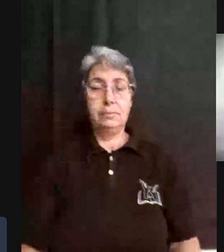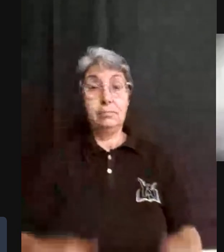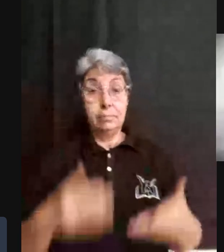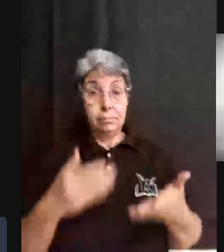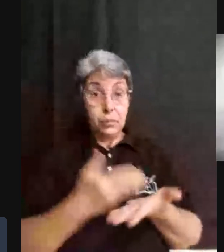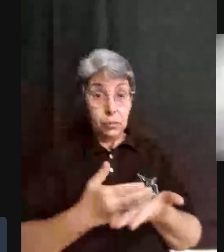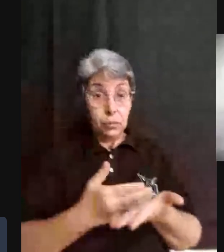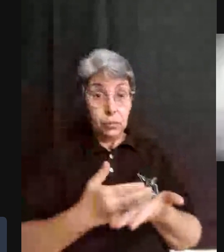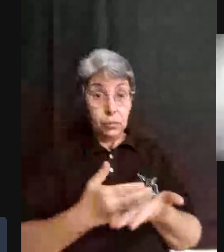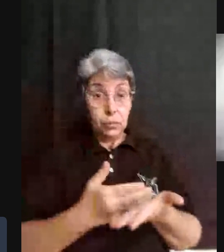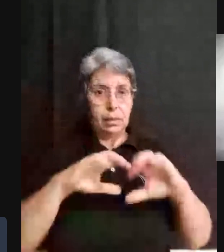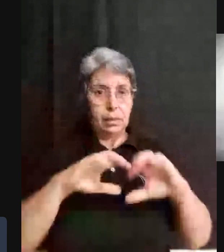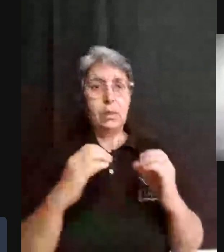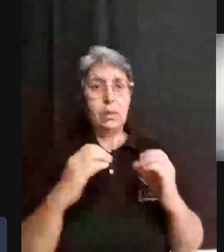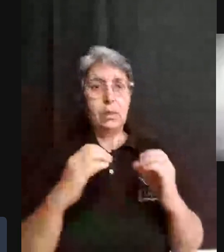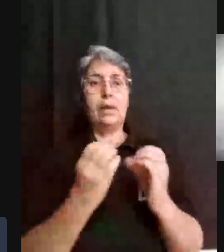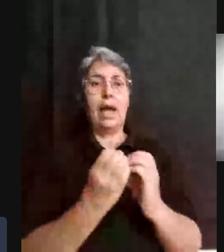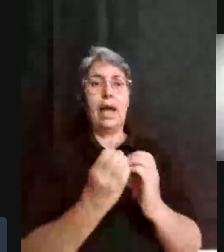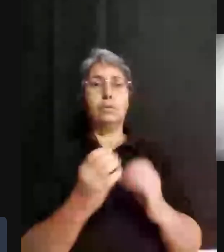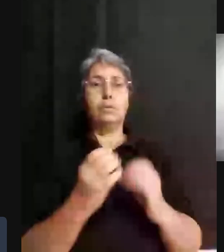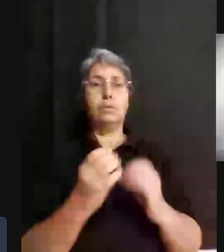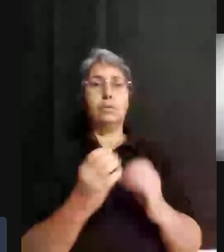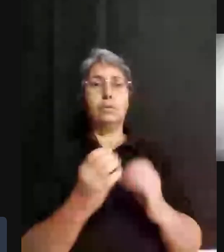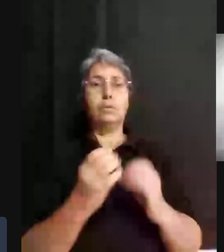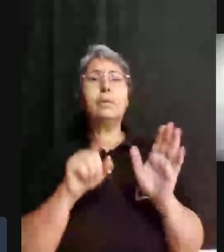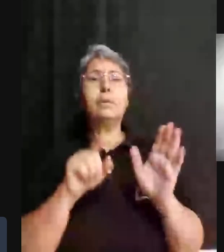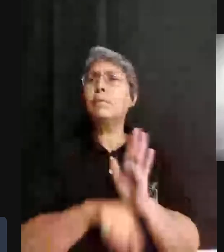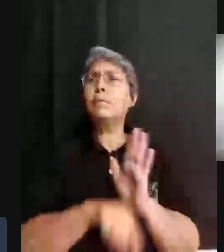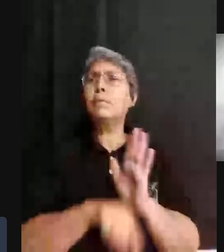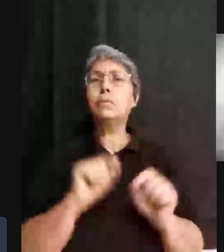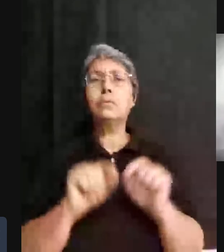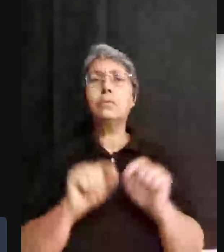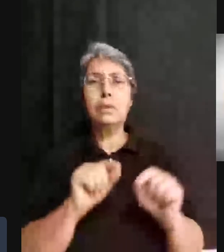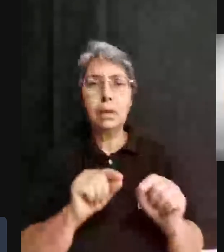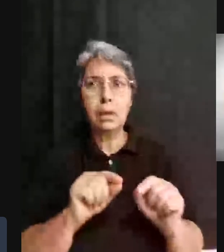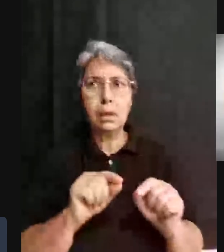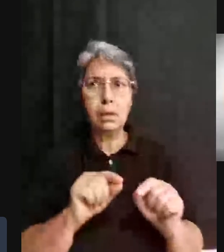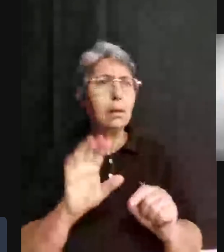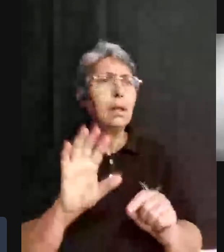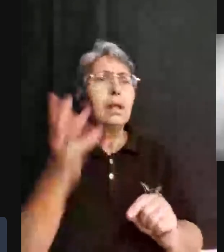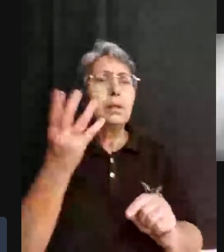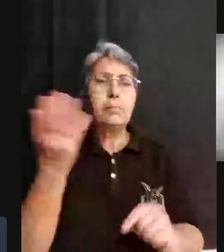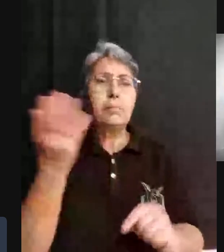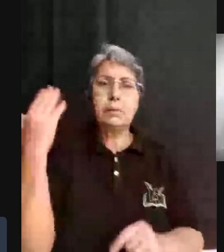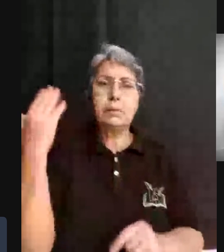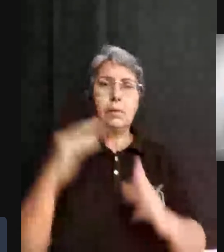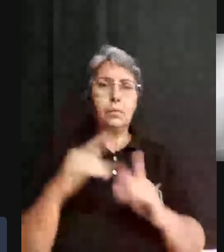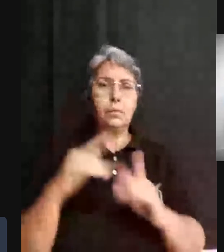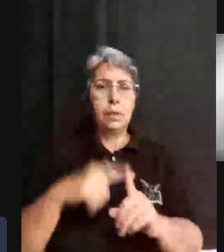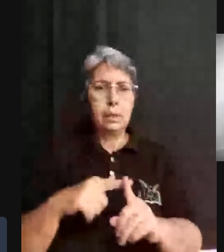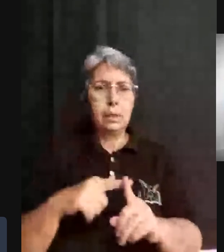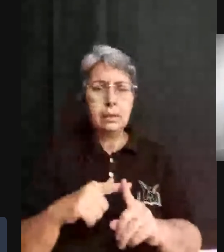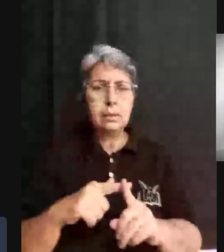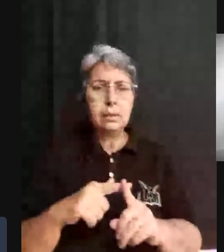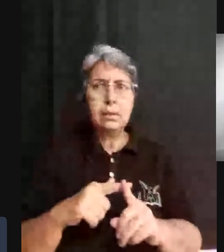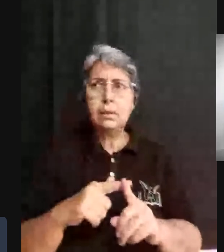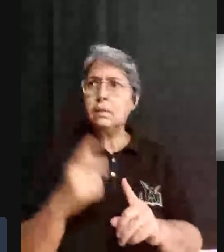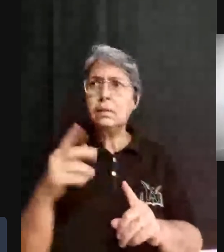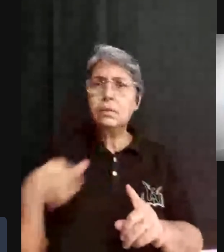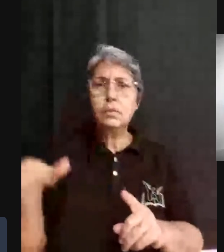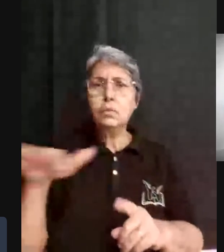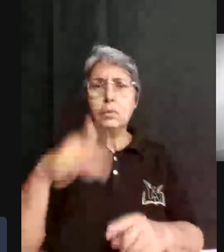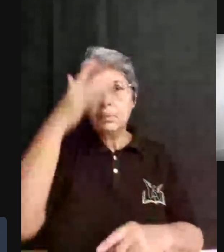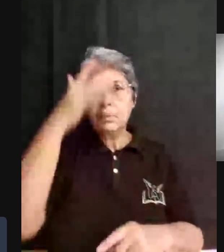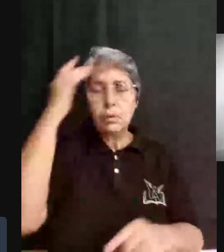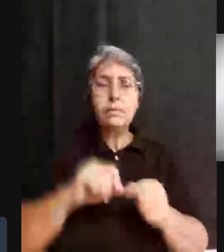deste congresso, a pergunta não será mais sobre o que aconteceu no passado, o que fizeram com a mensagem, mas a